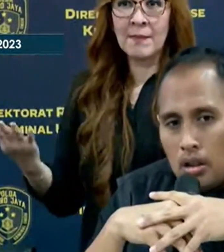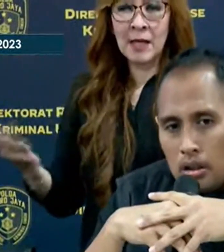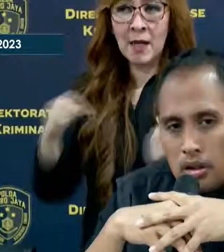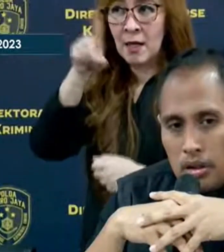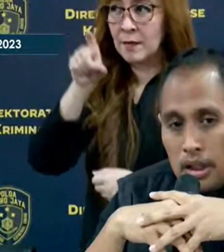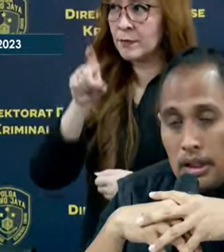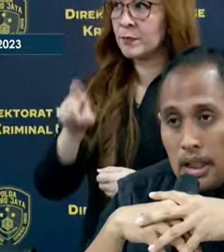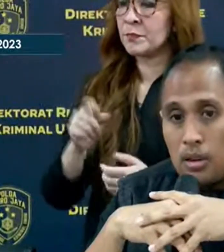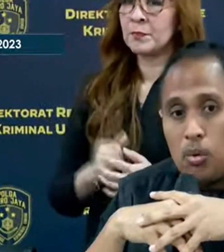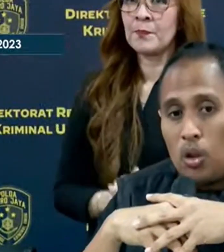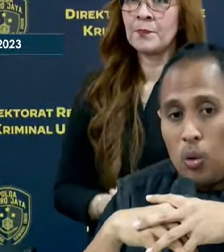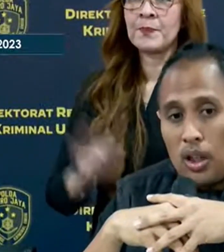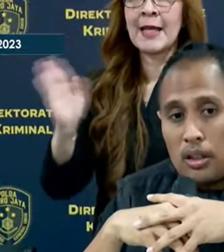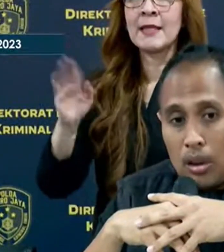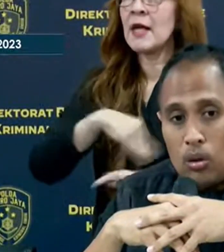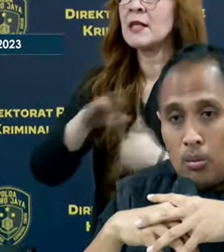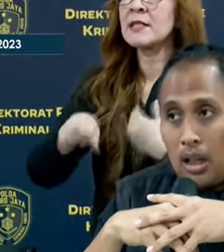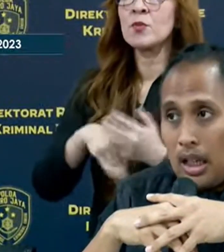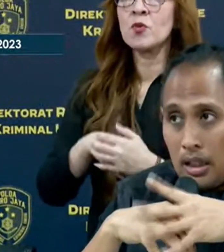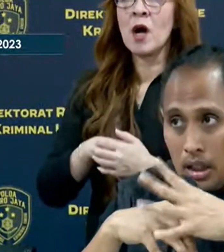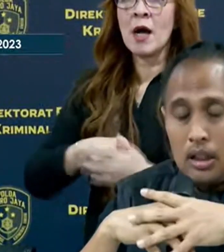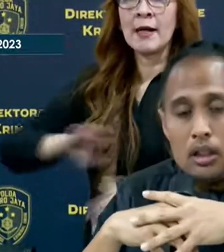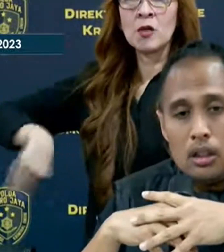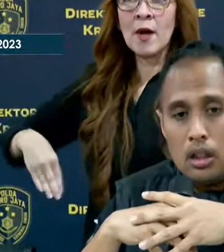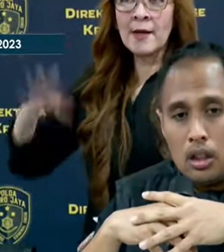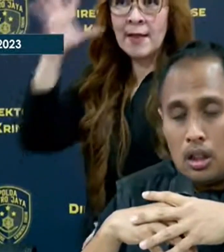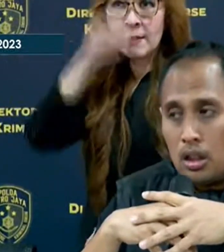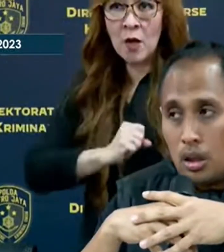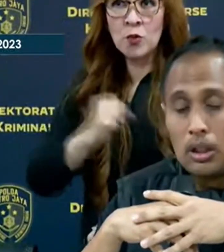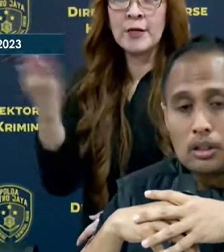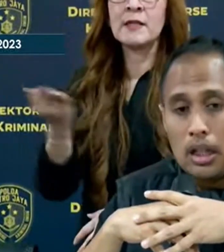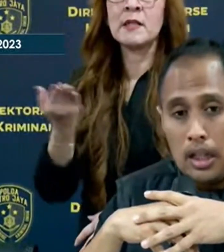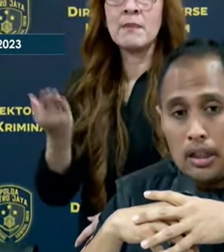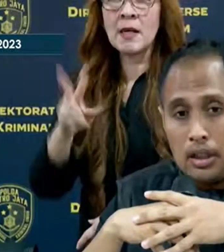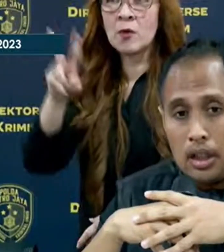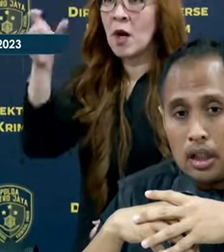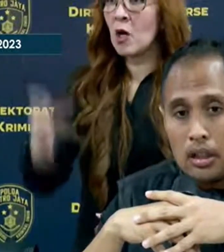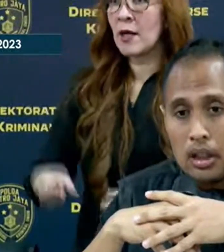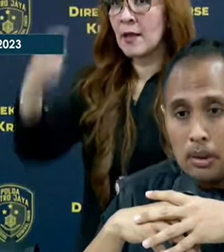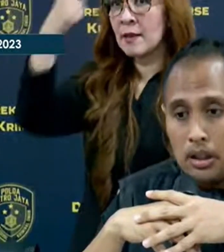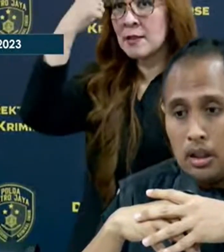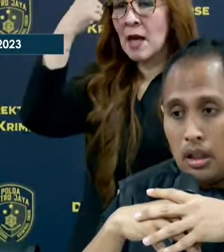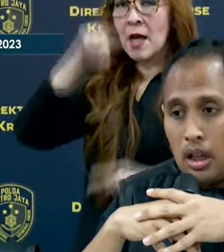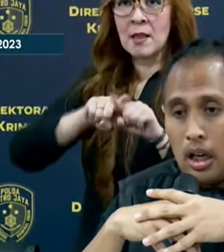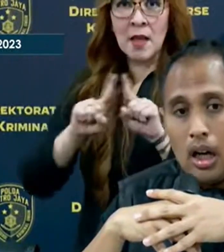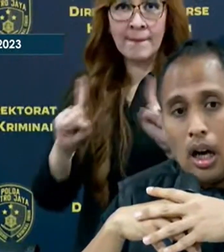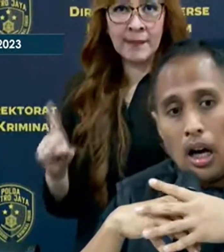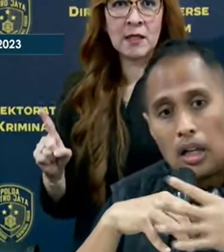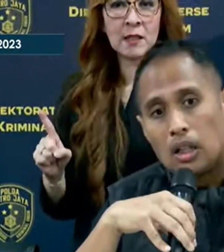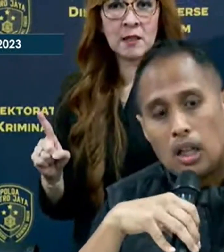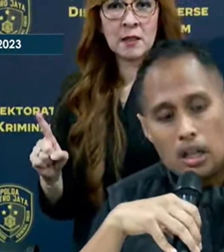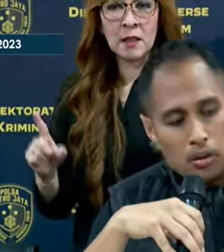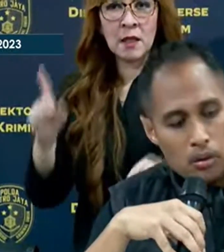apa jadi tidak semua keluarga tahu keberadaan dari kedua tersangka ini akan tetapi